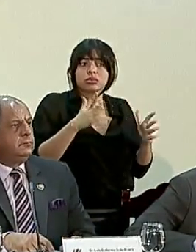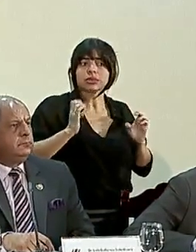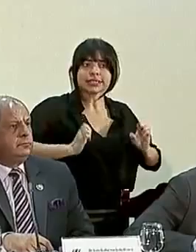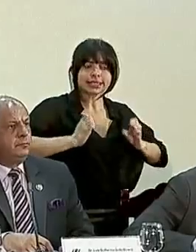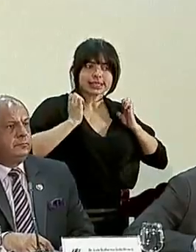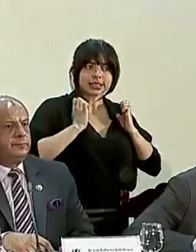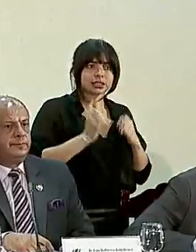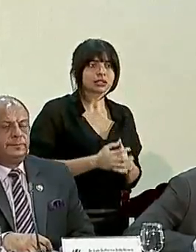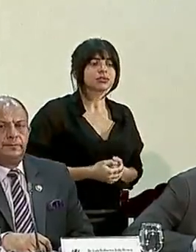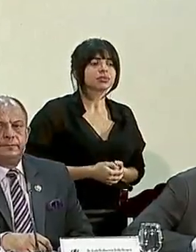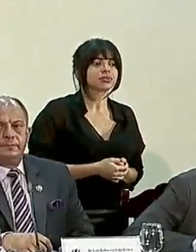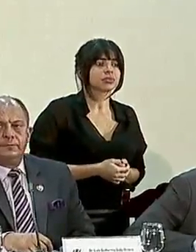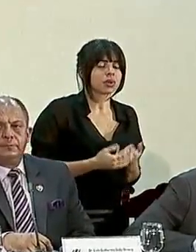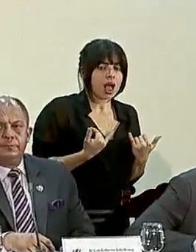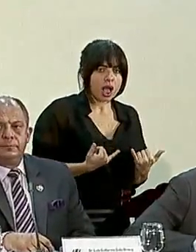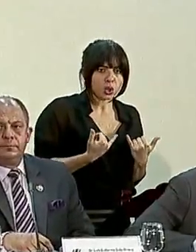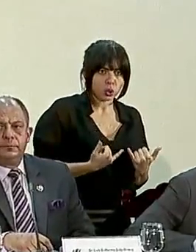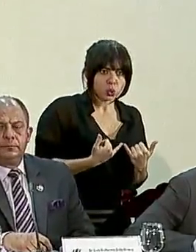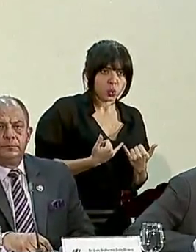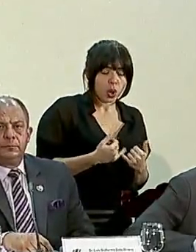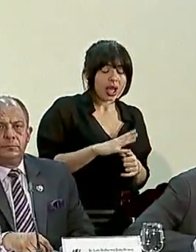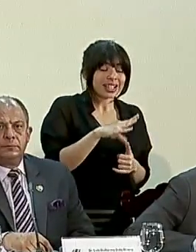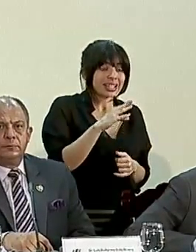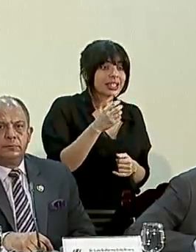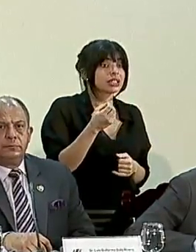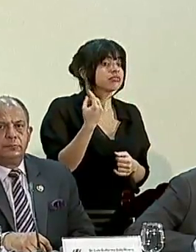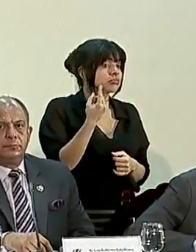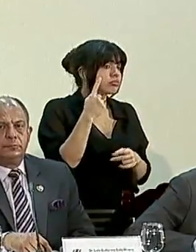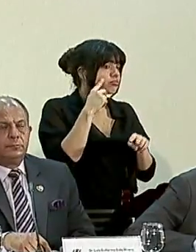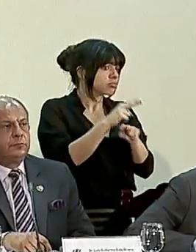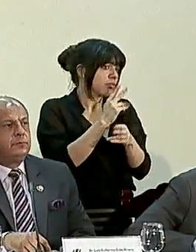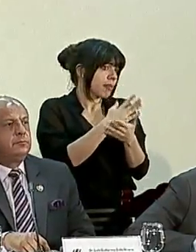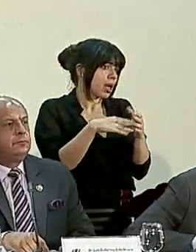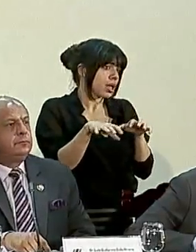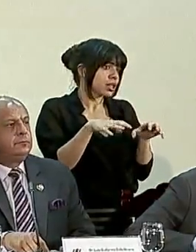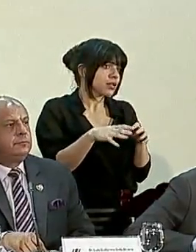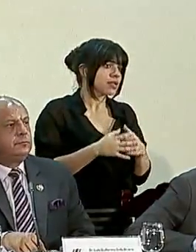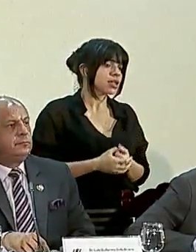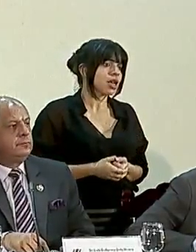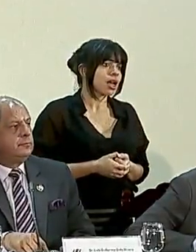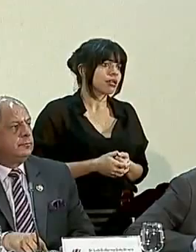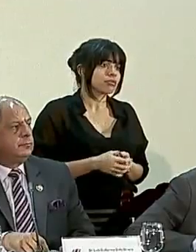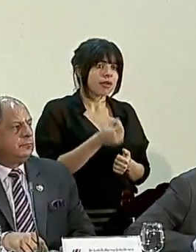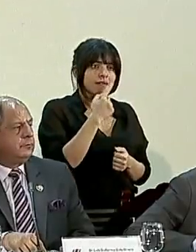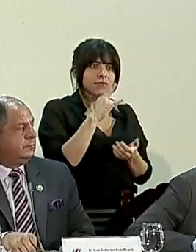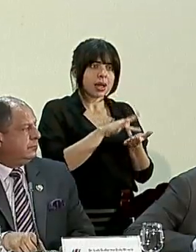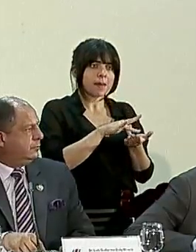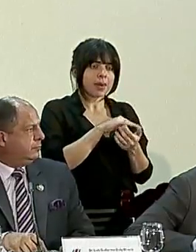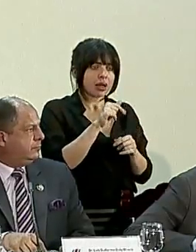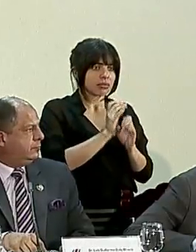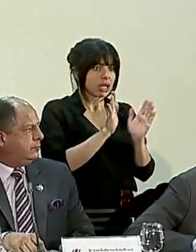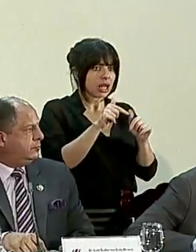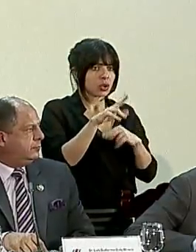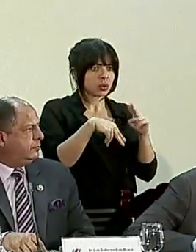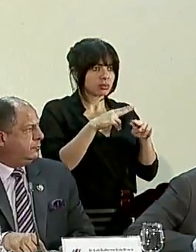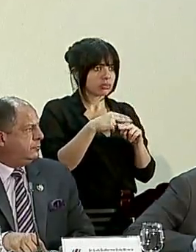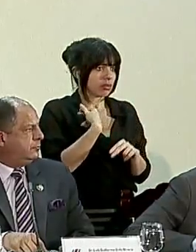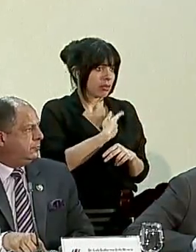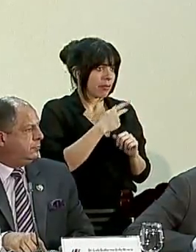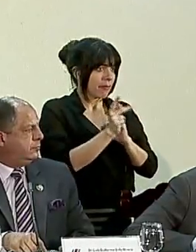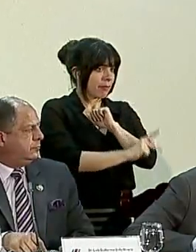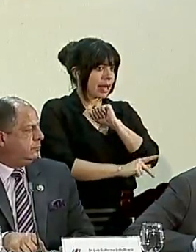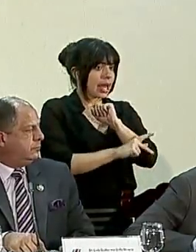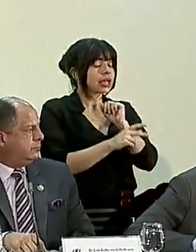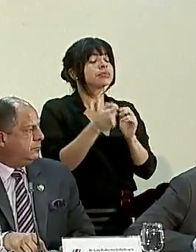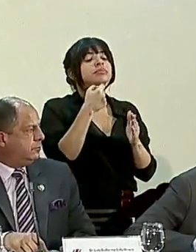existentes actualmente y que suelen regular la actividad farmacoterápica en general en nuestro país.